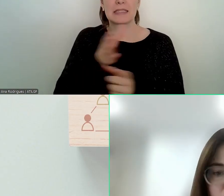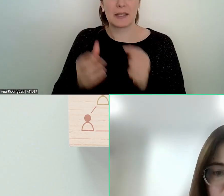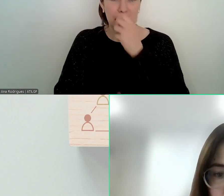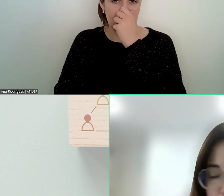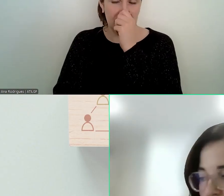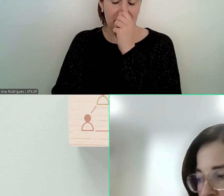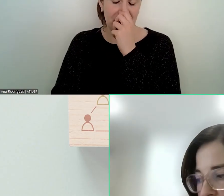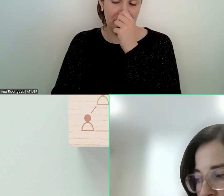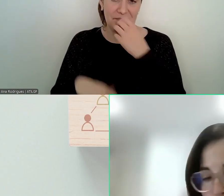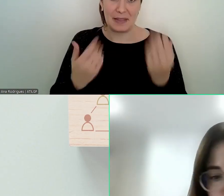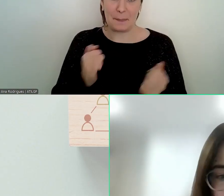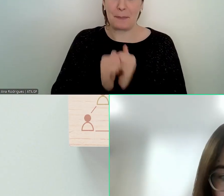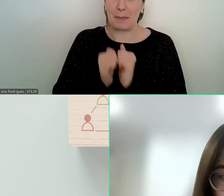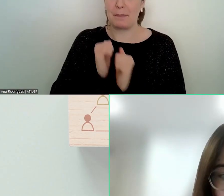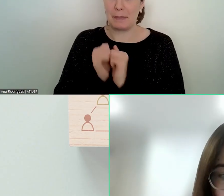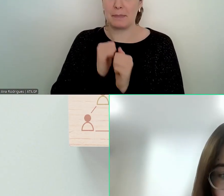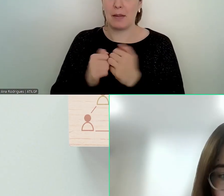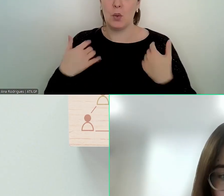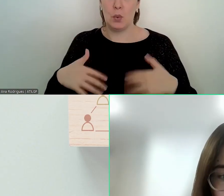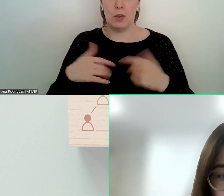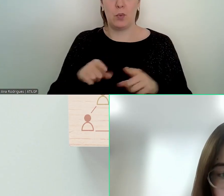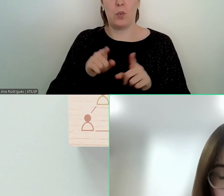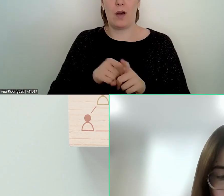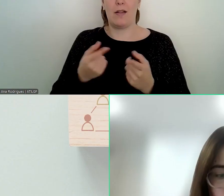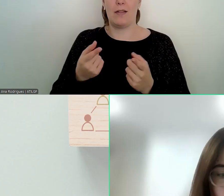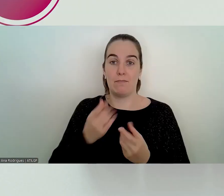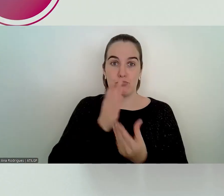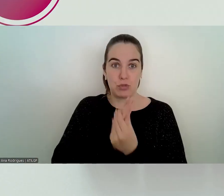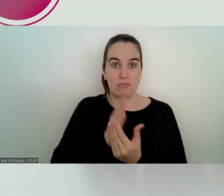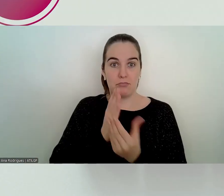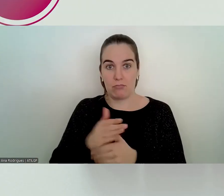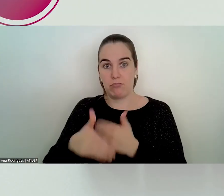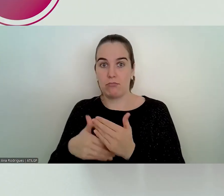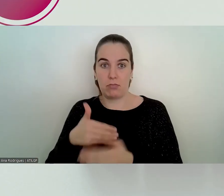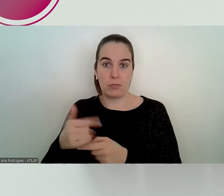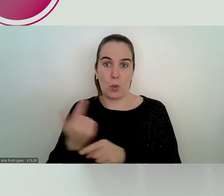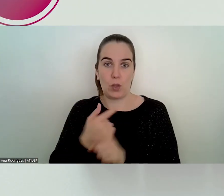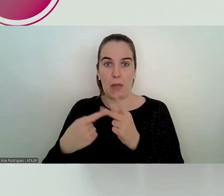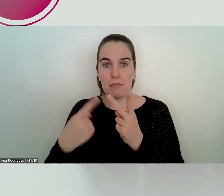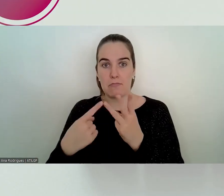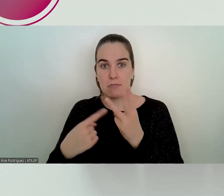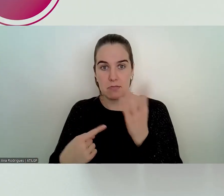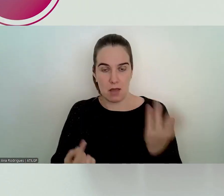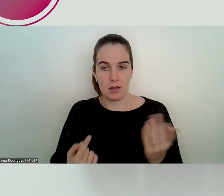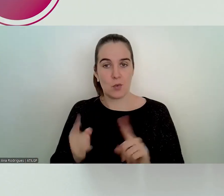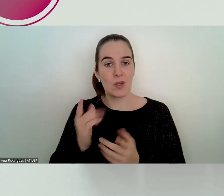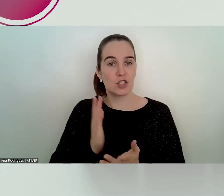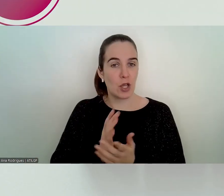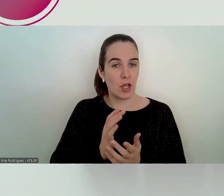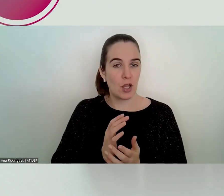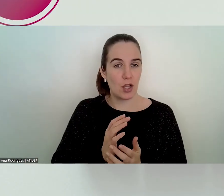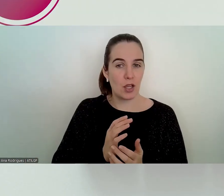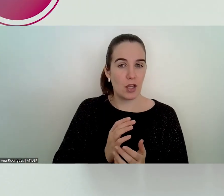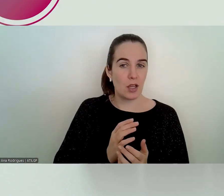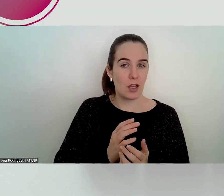A burocracia é entendida como conjuntos de procedimentos, portanto, a burocracia não entendida